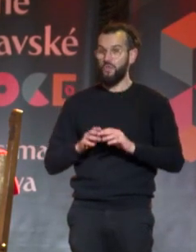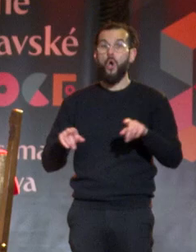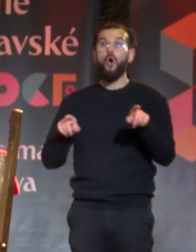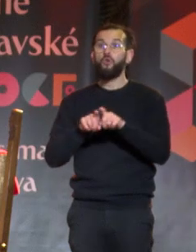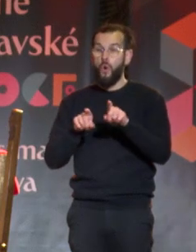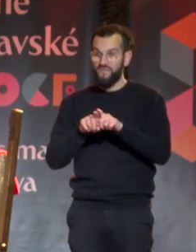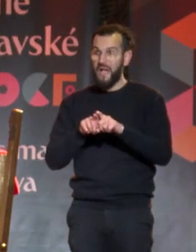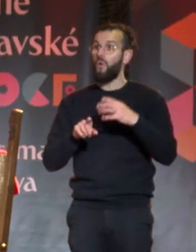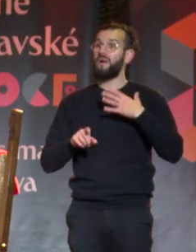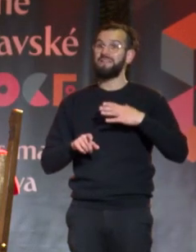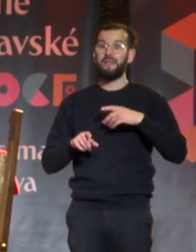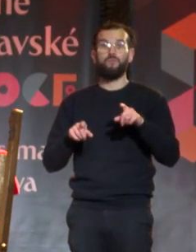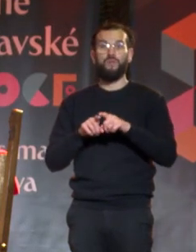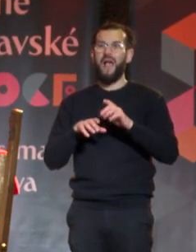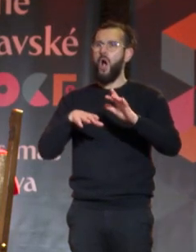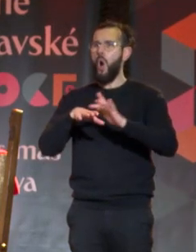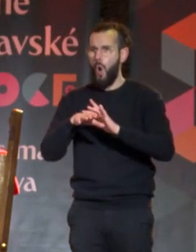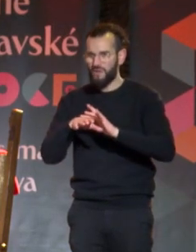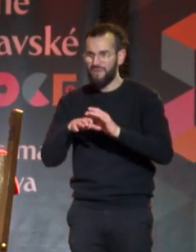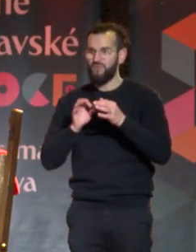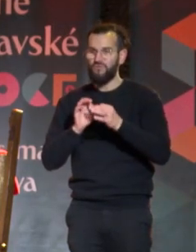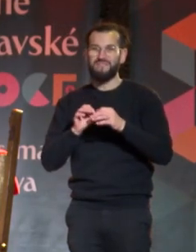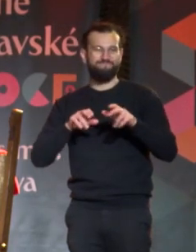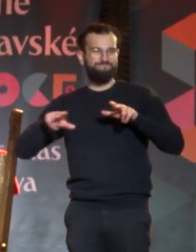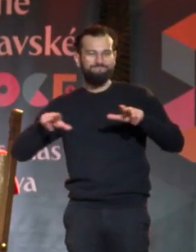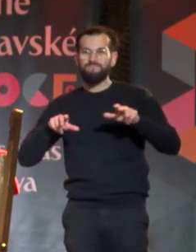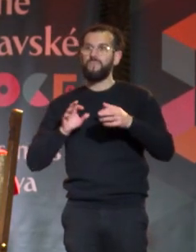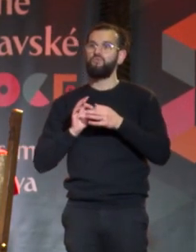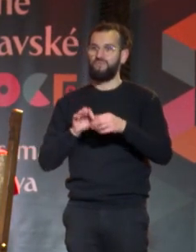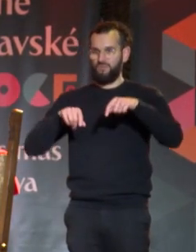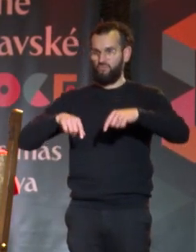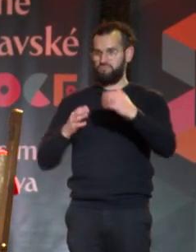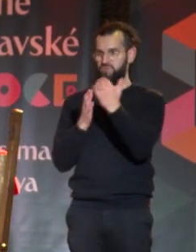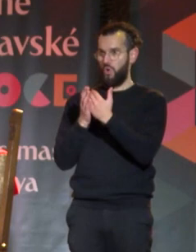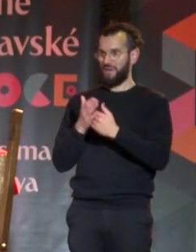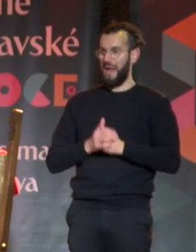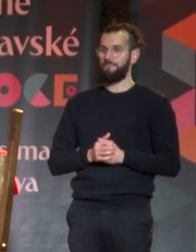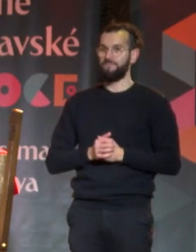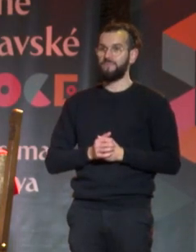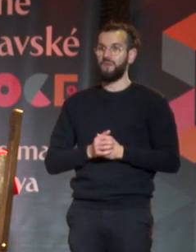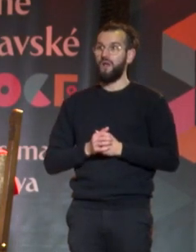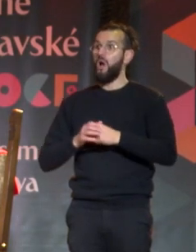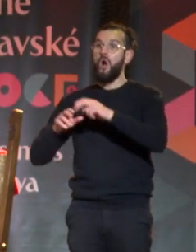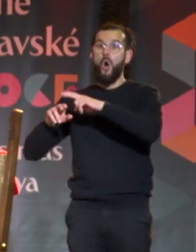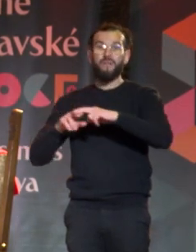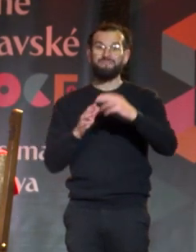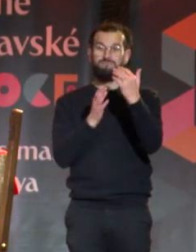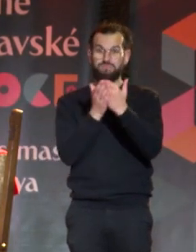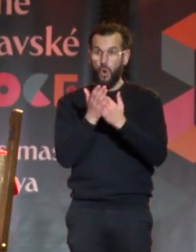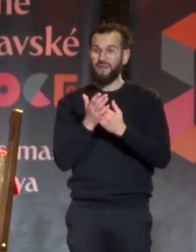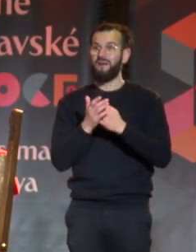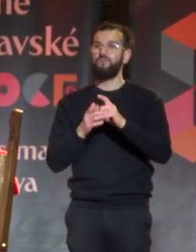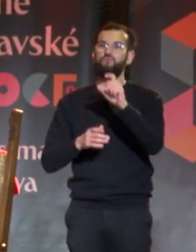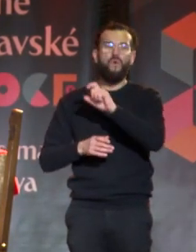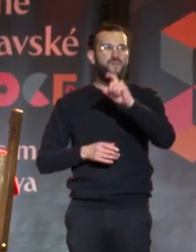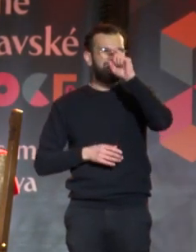zároveň by som sa chcela ospravedlniť v mene organizátorov tohto programu. Zvyšok dnešného programu sa